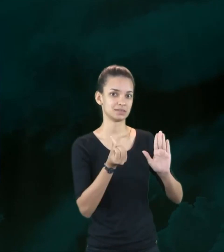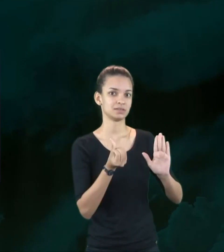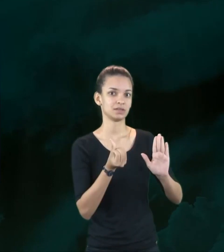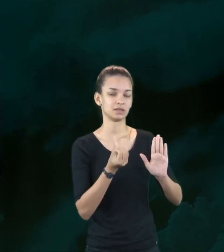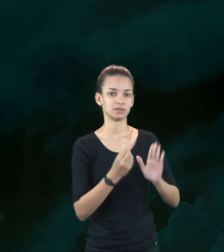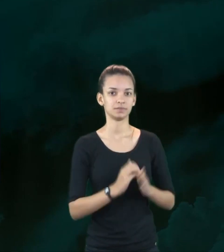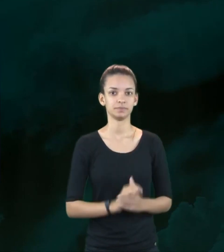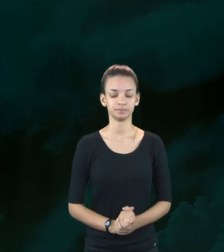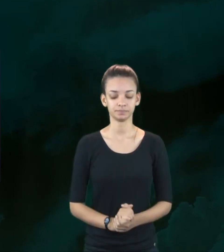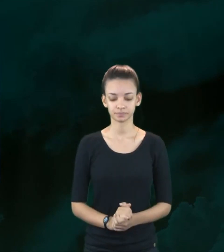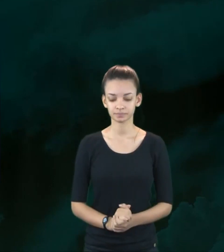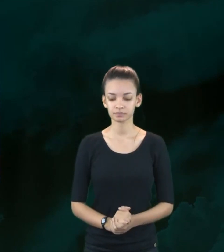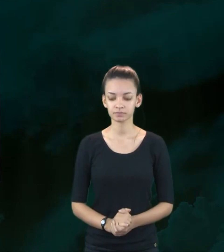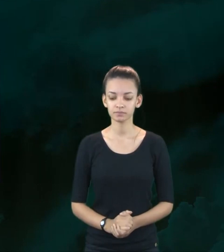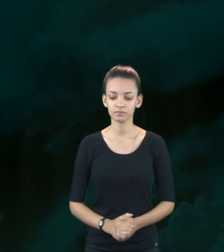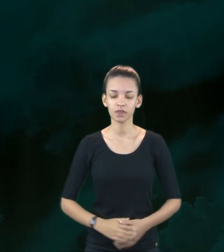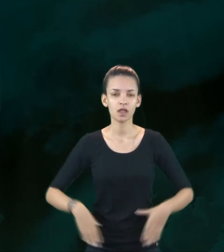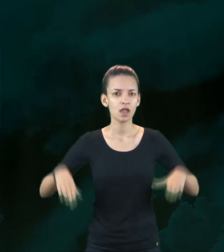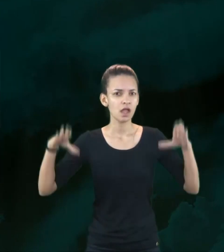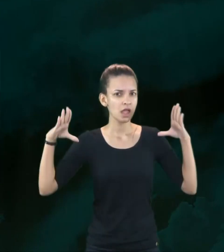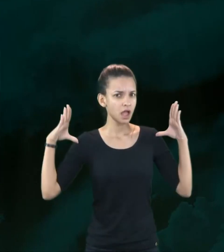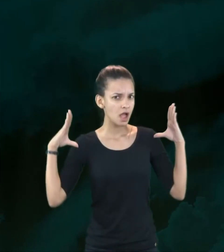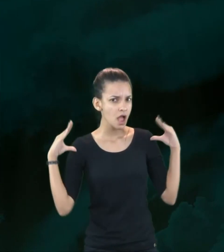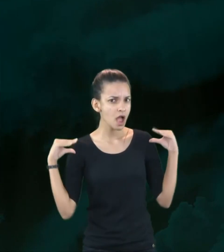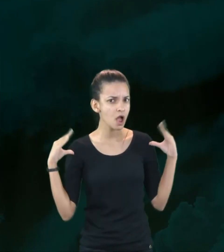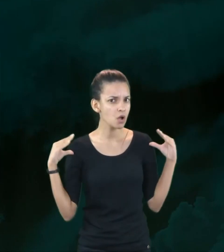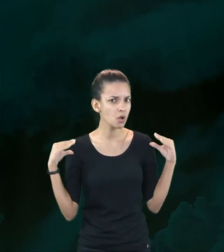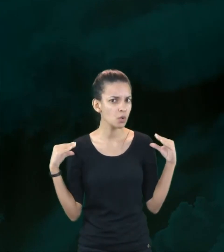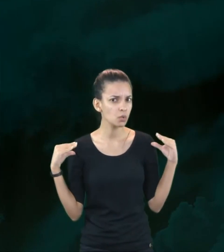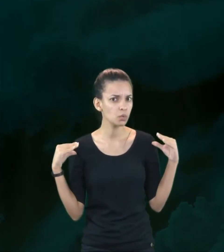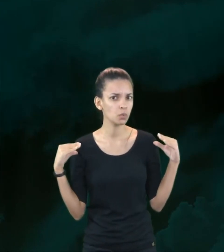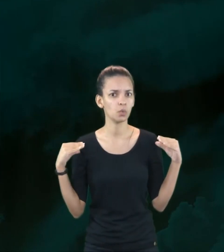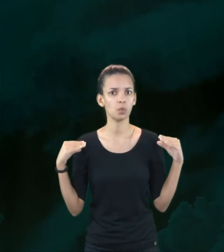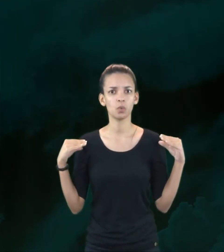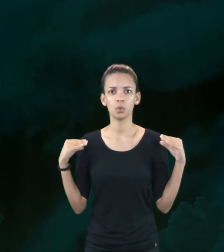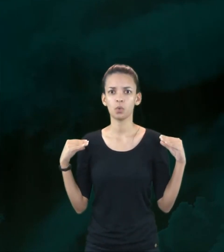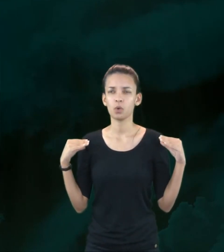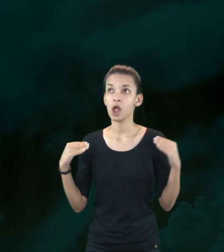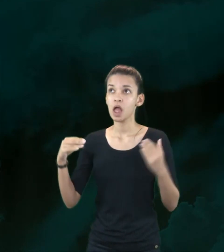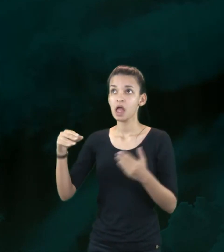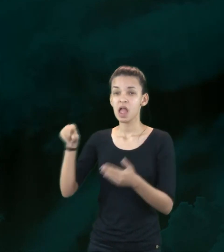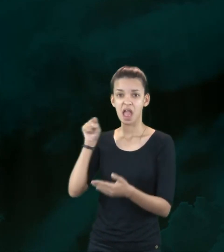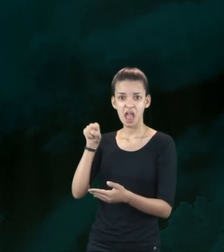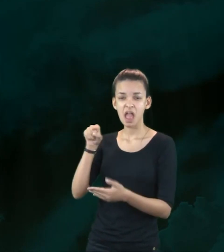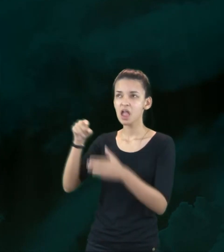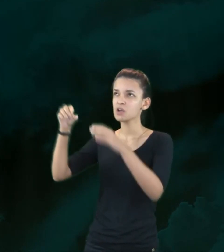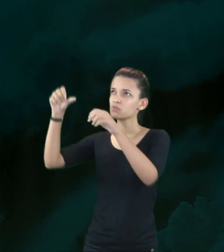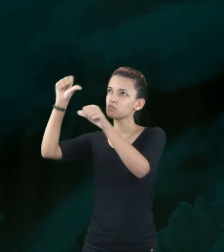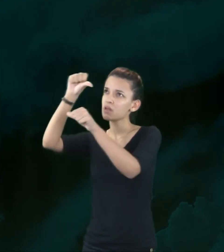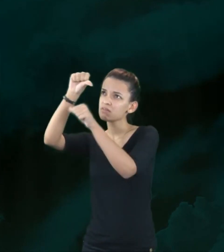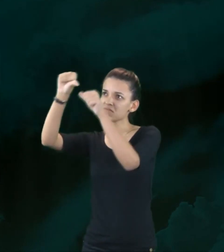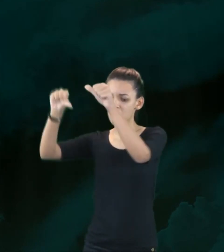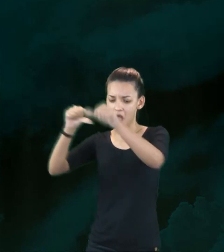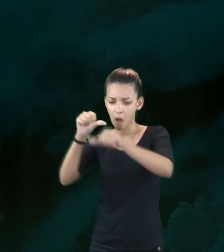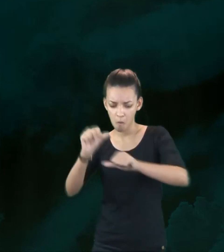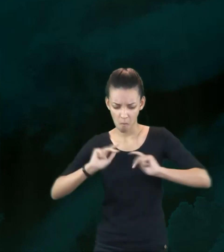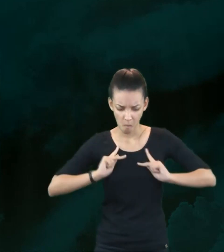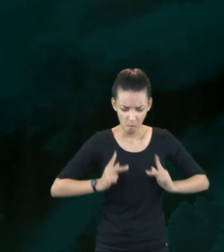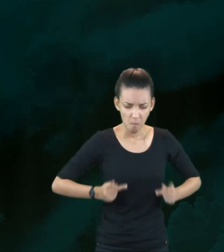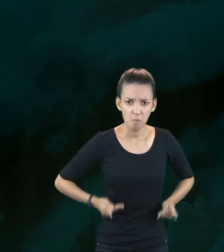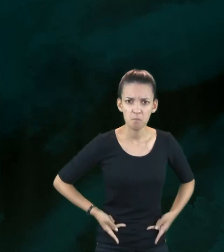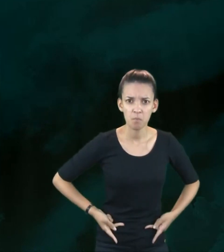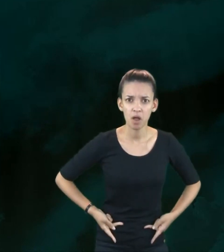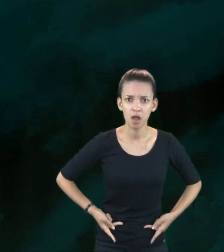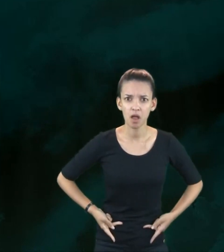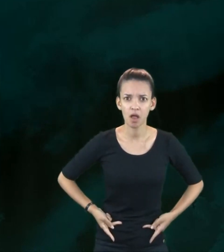e a anjos, os que não guardaram o seu estado original, mas abandonaram seu